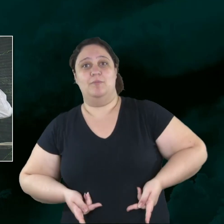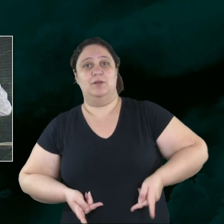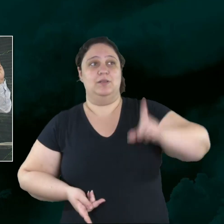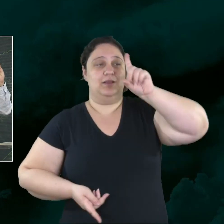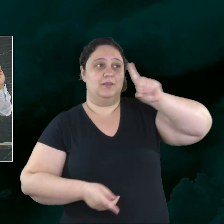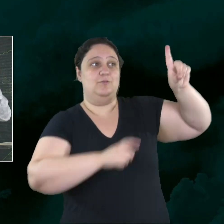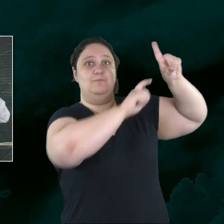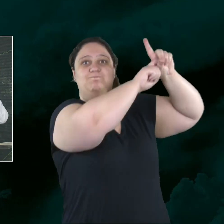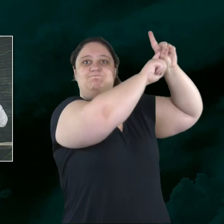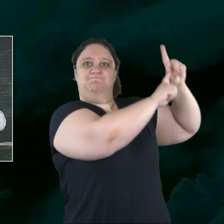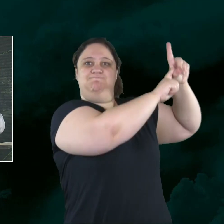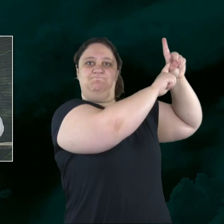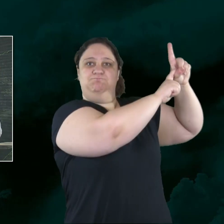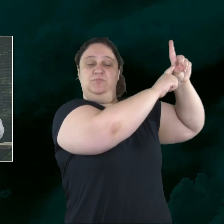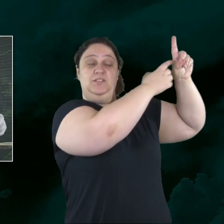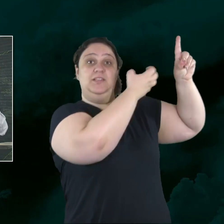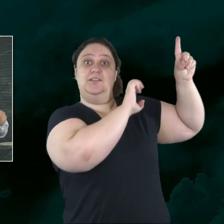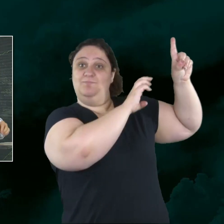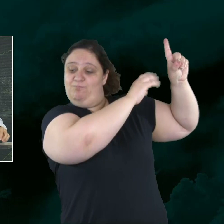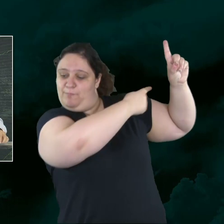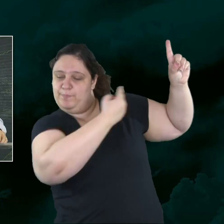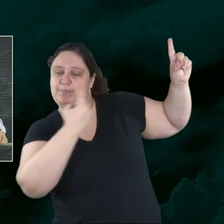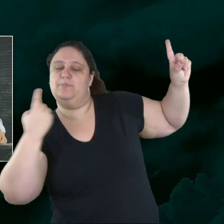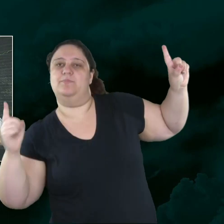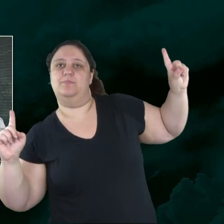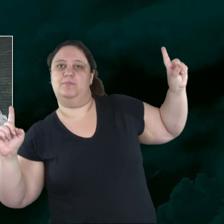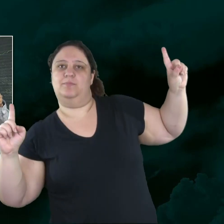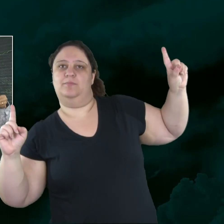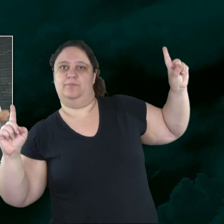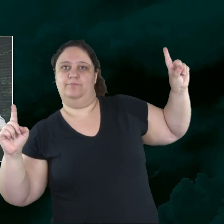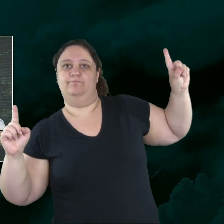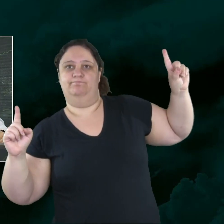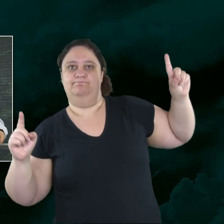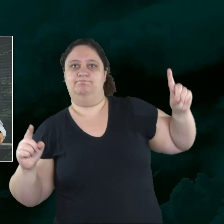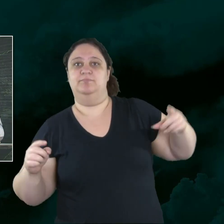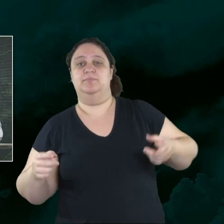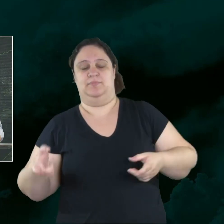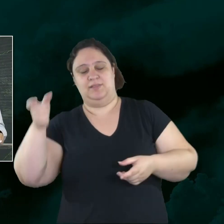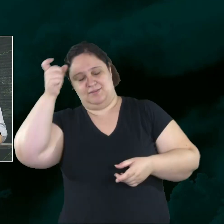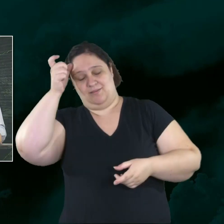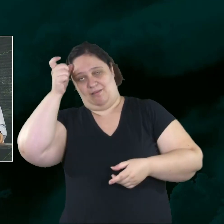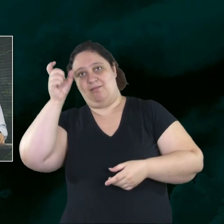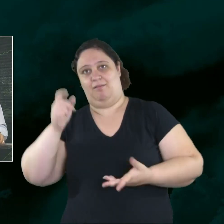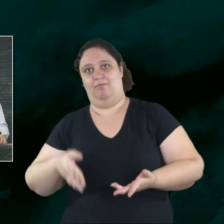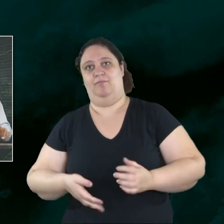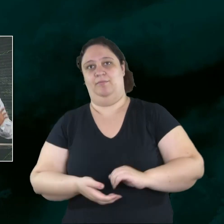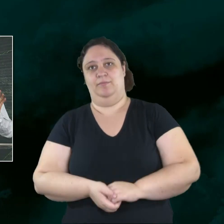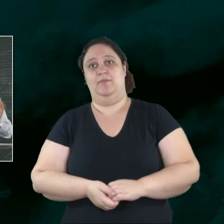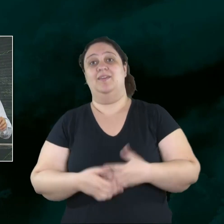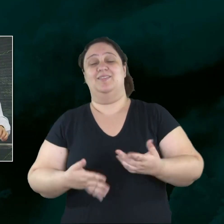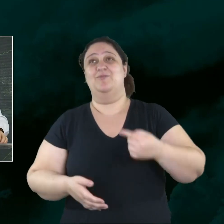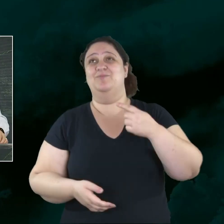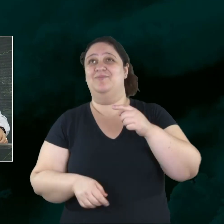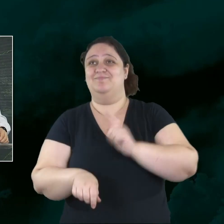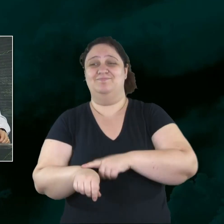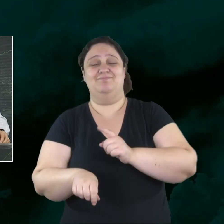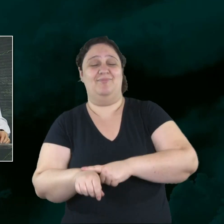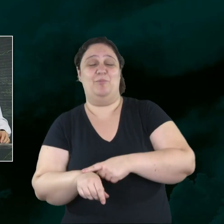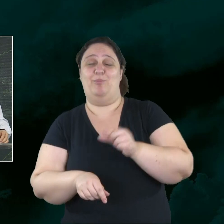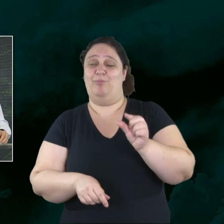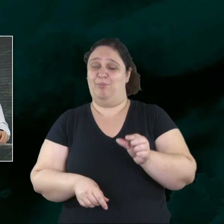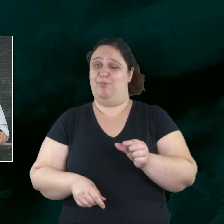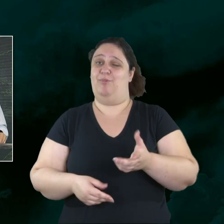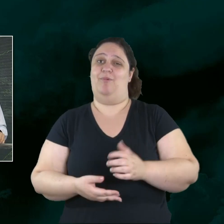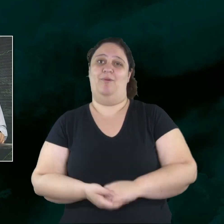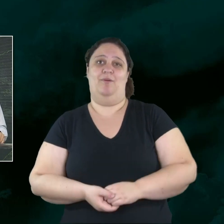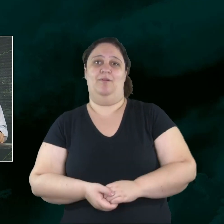desse Deus único. Esse é o trabalho que já estão fazendo. Eu não tenho muito tempo, eu vou